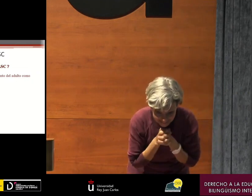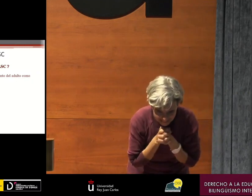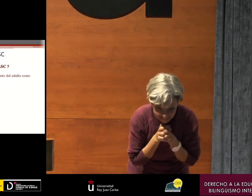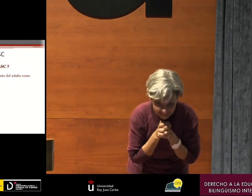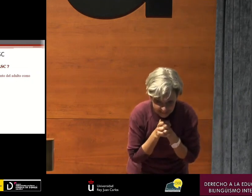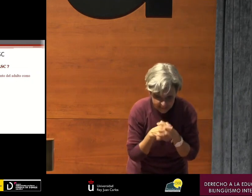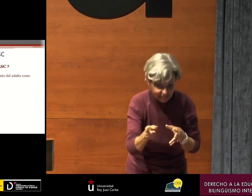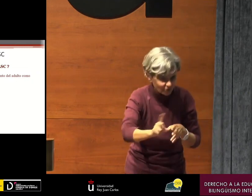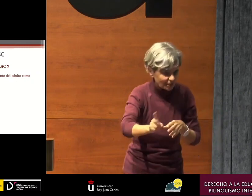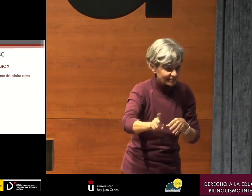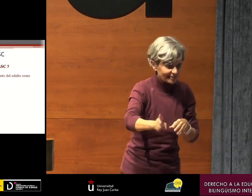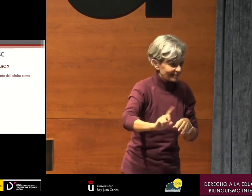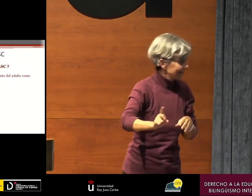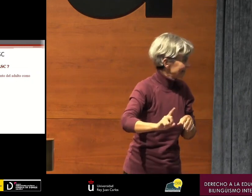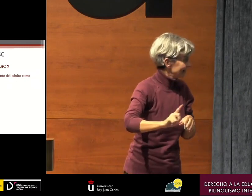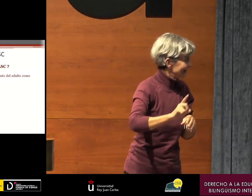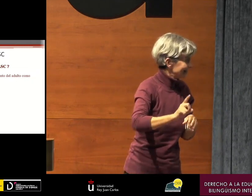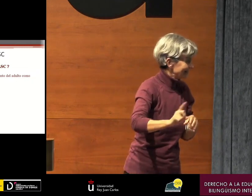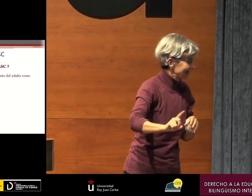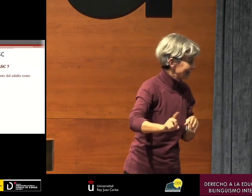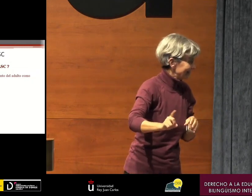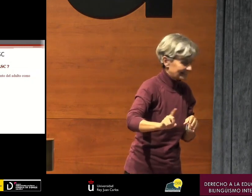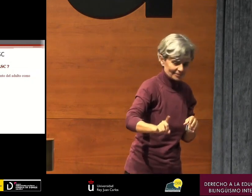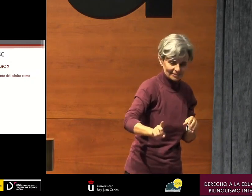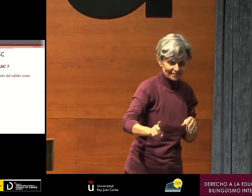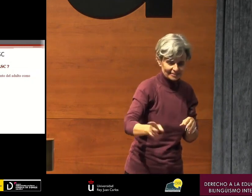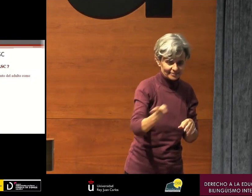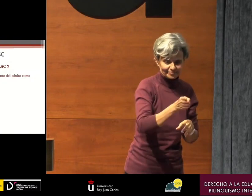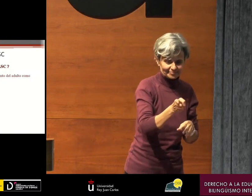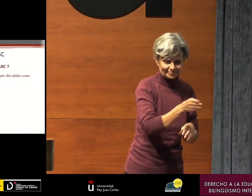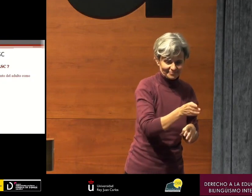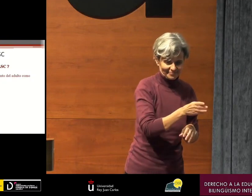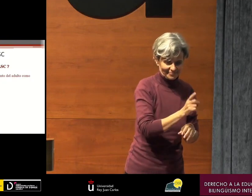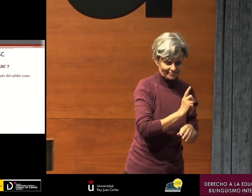que me estoy aturullando. No, esta no es.